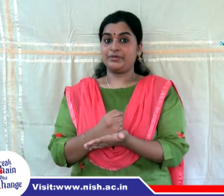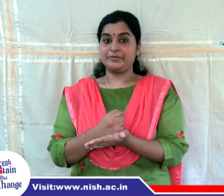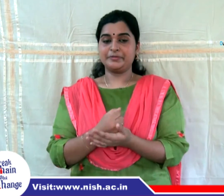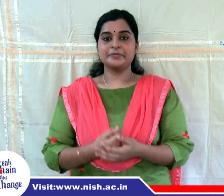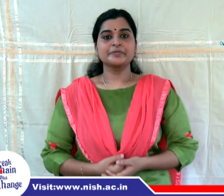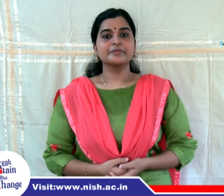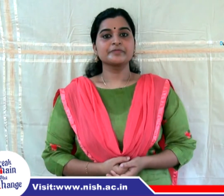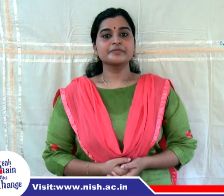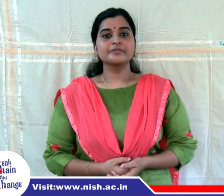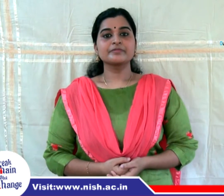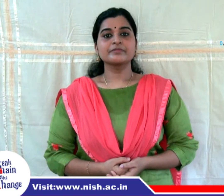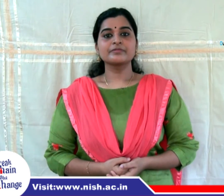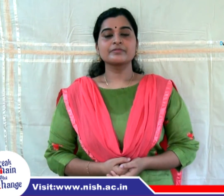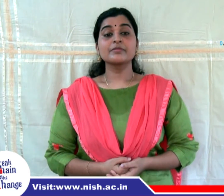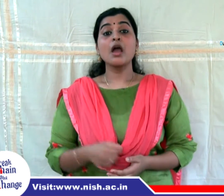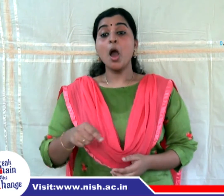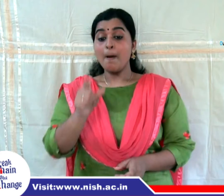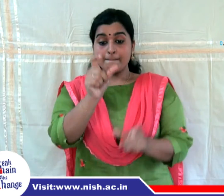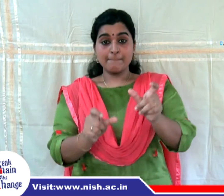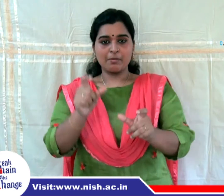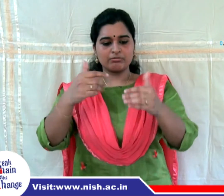സാമൂഹ്യ അകലം എപ്പോഴും പാലിക്കുക.